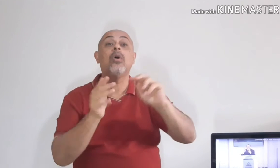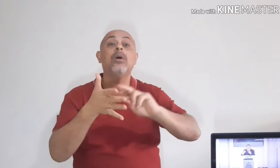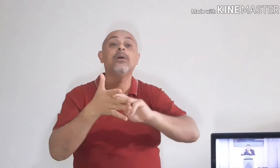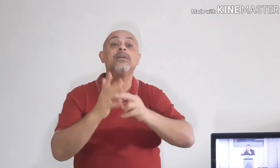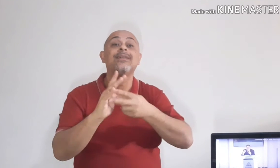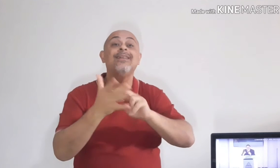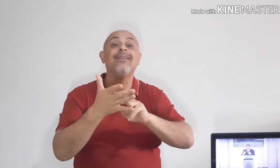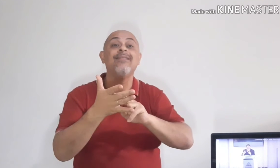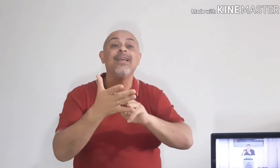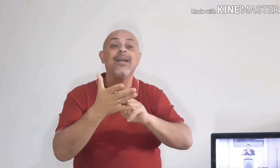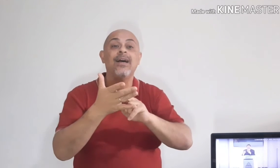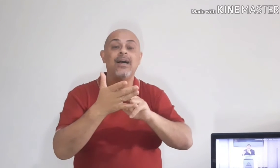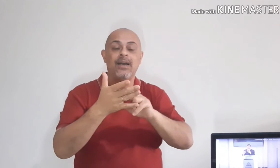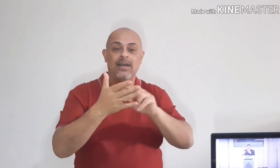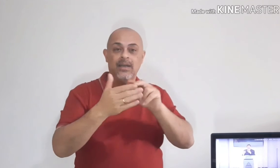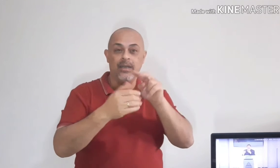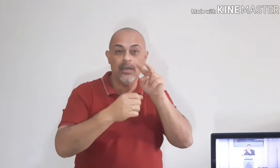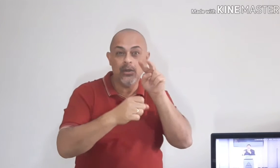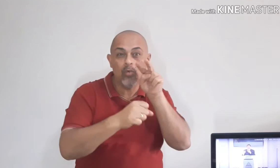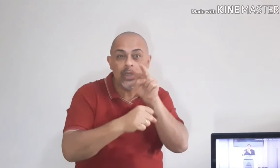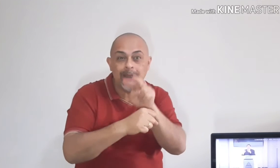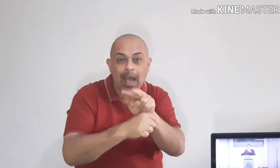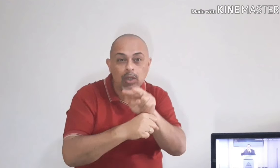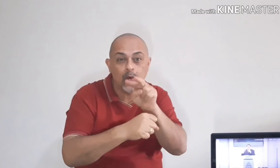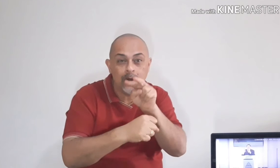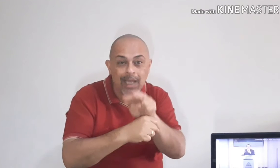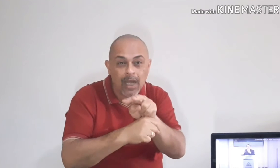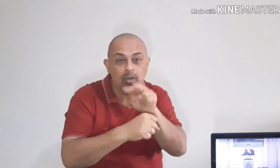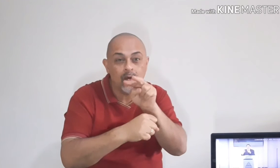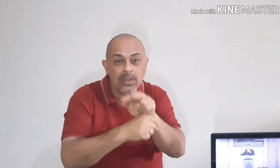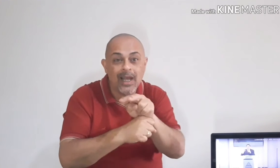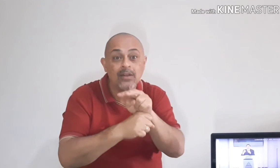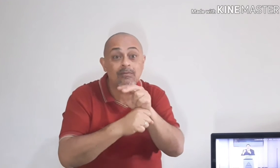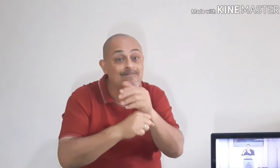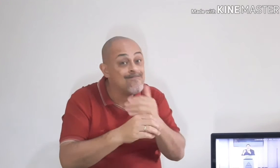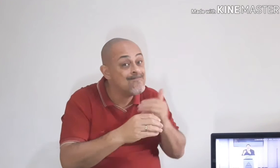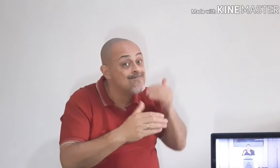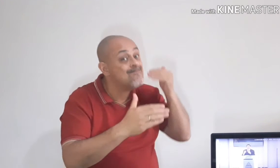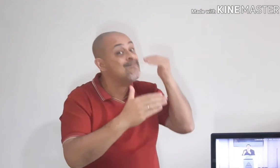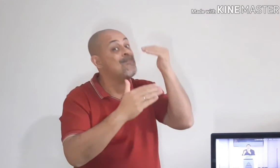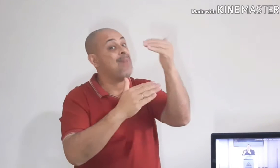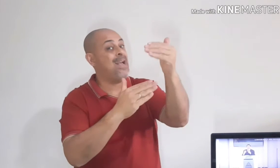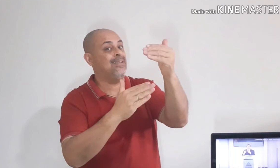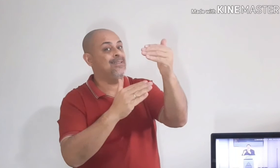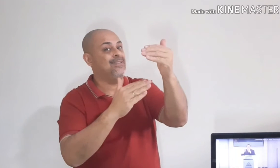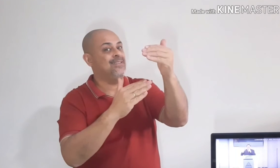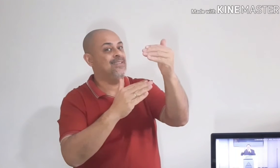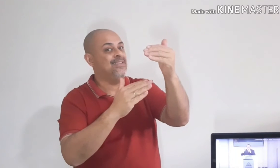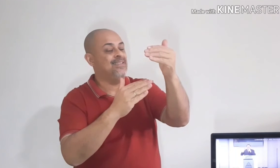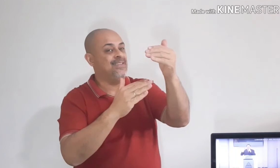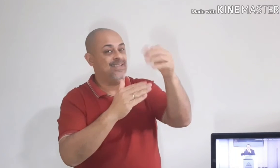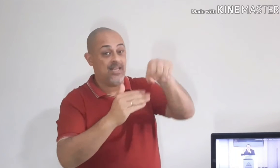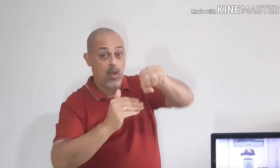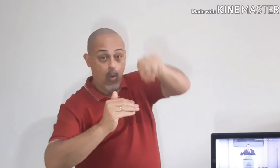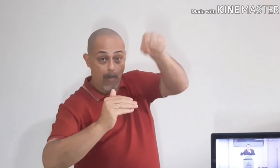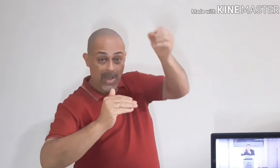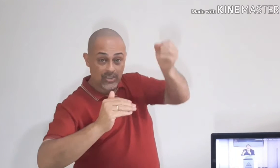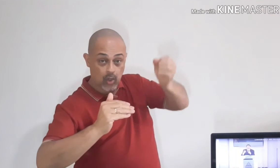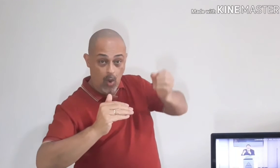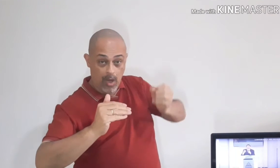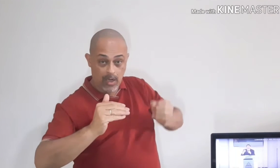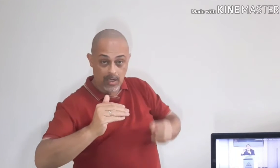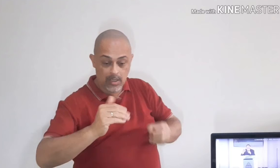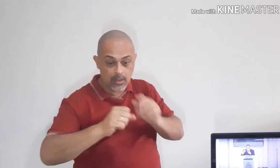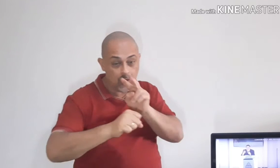uma ação direta do pastor para com as suas ovelhas. E ela tem a ver com